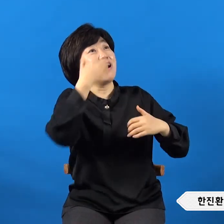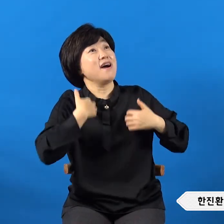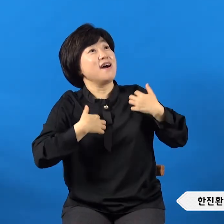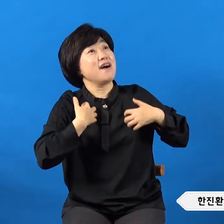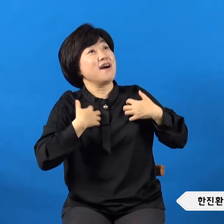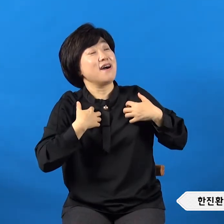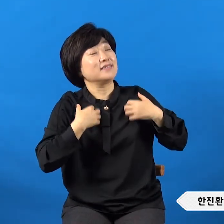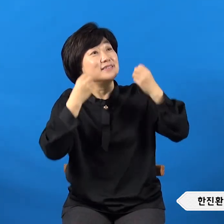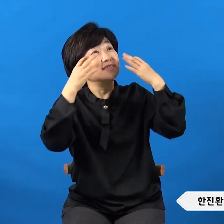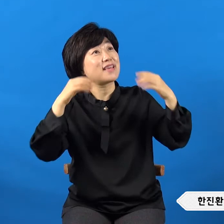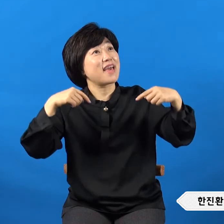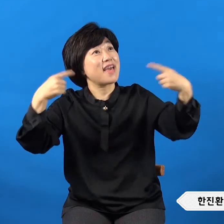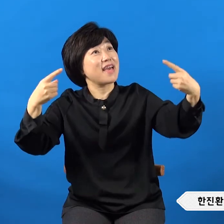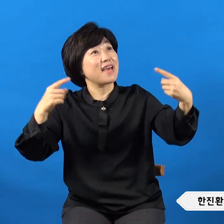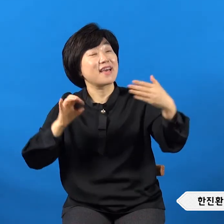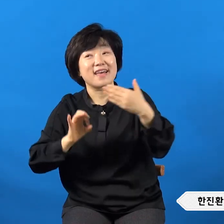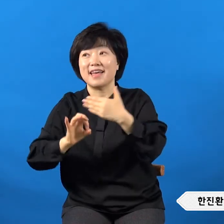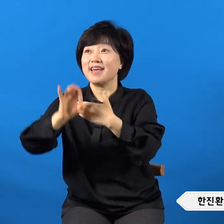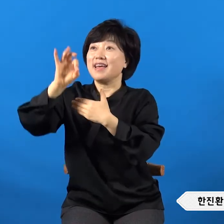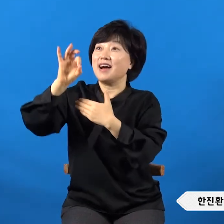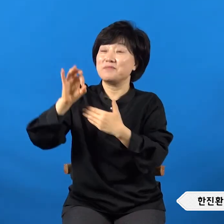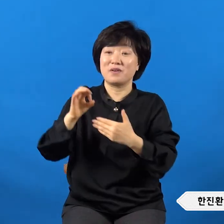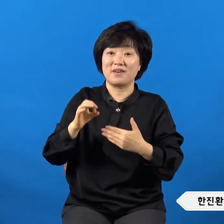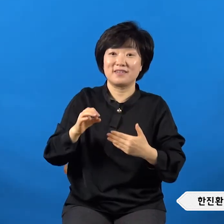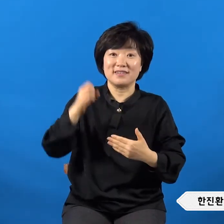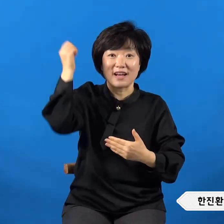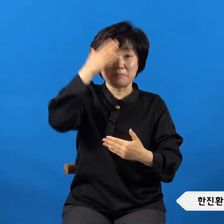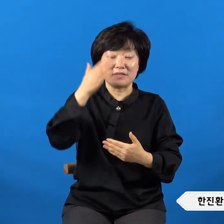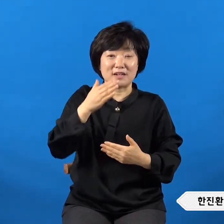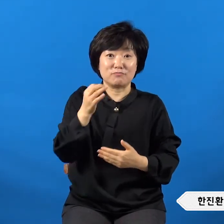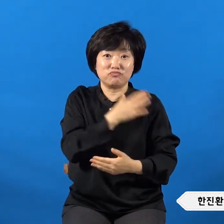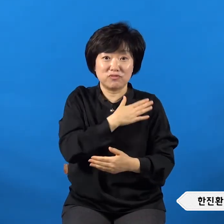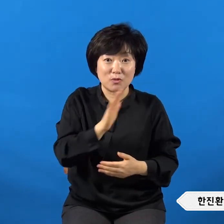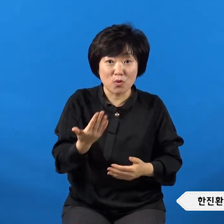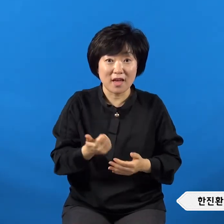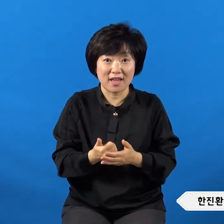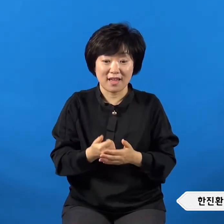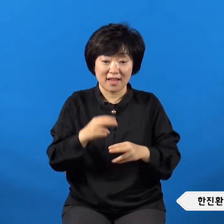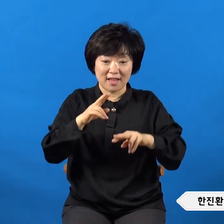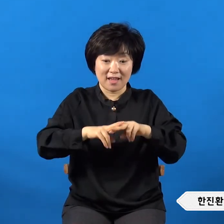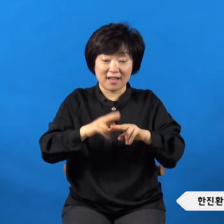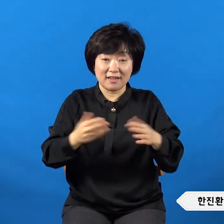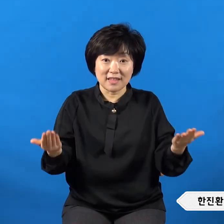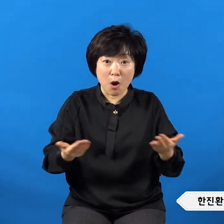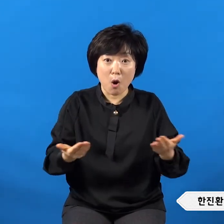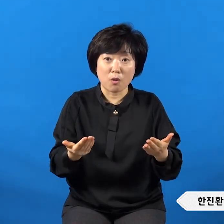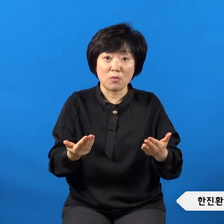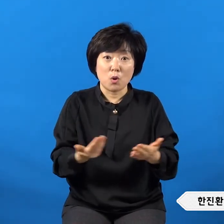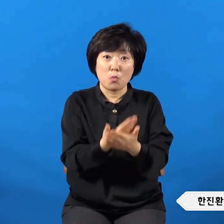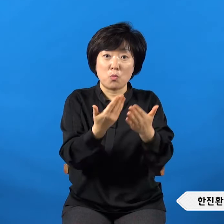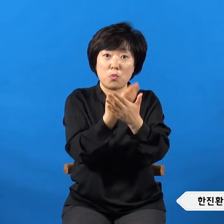새로운 것이 많이 생깁니까? 갑자기 살림이 펴지고 갑자기 사업이 잘 되고 그럽니까?